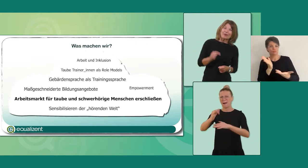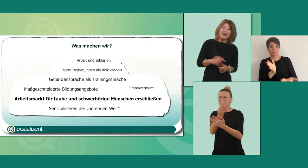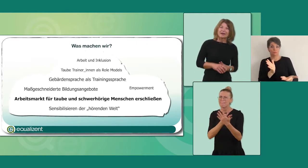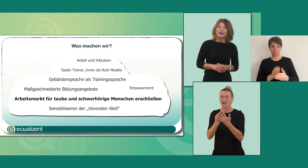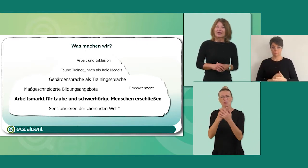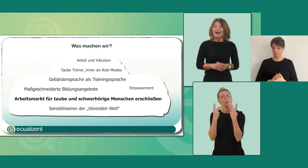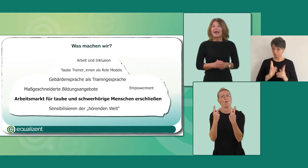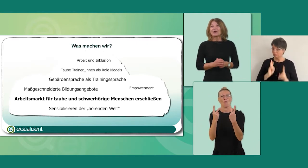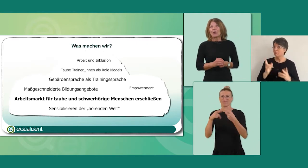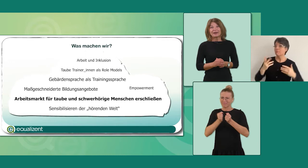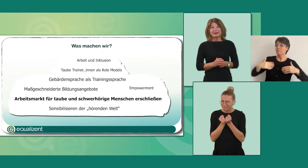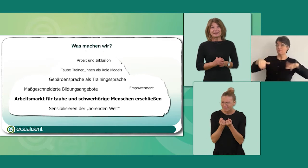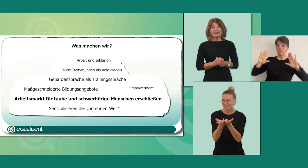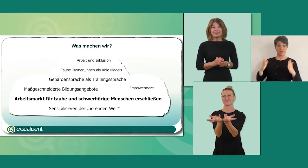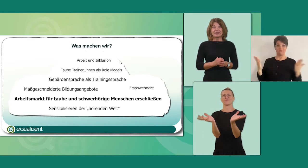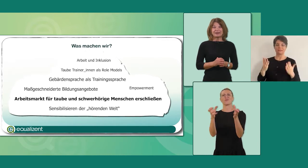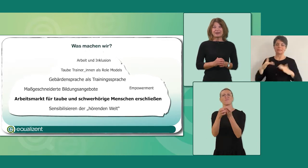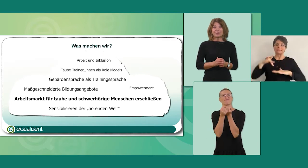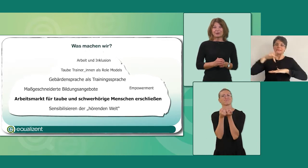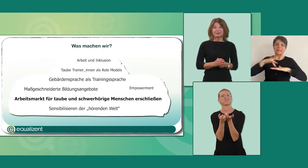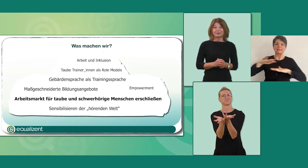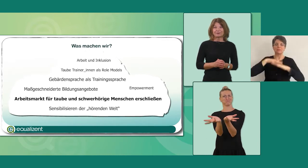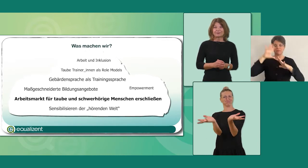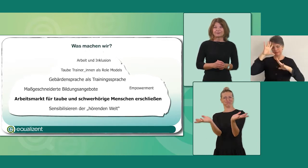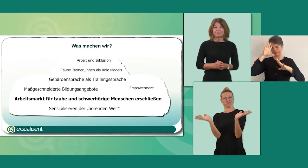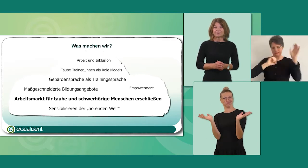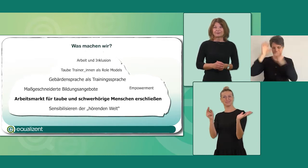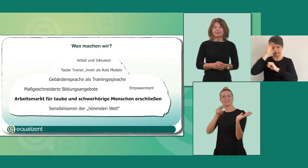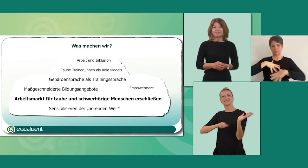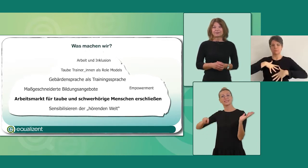noch mehr, ein Ort der Sensibilisierung.